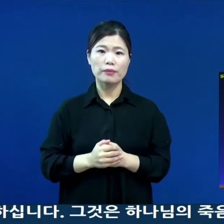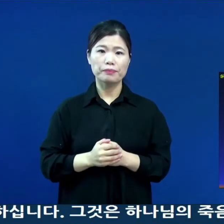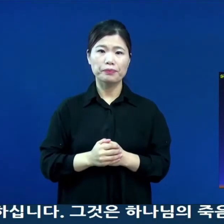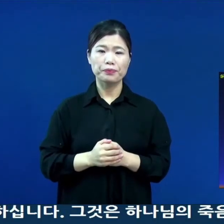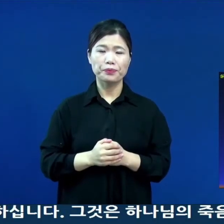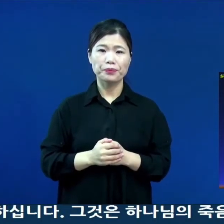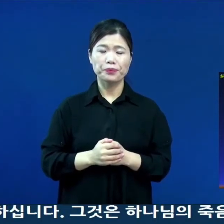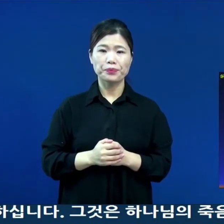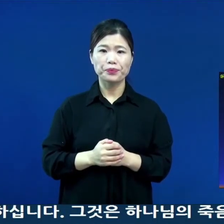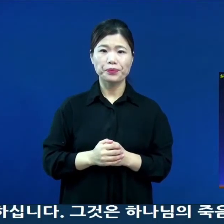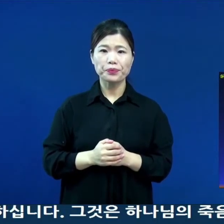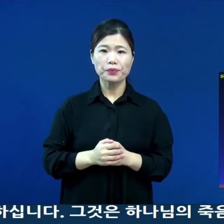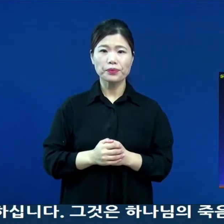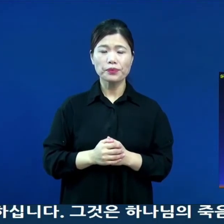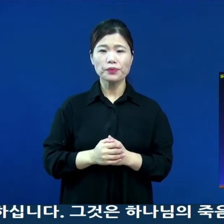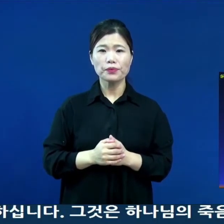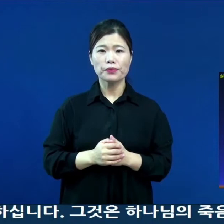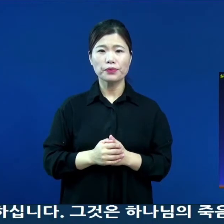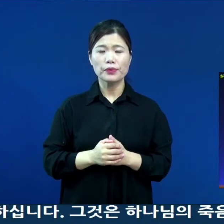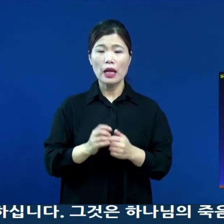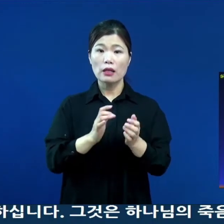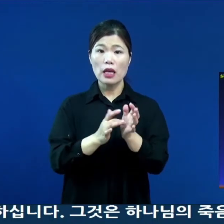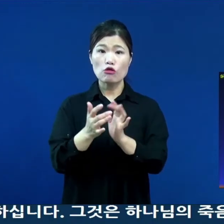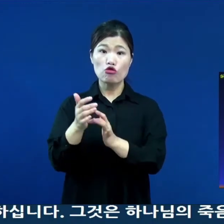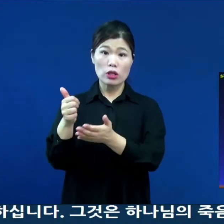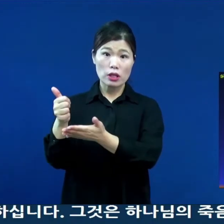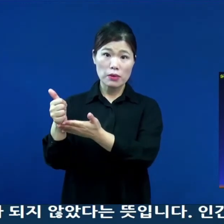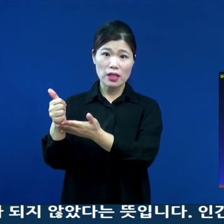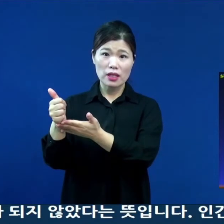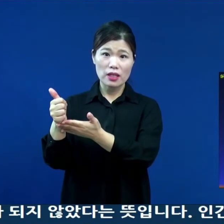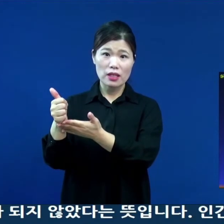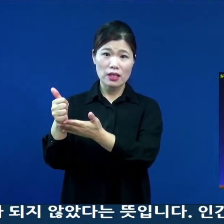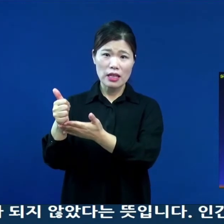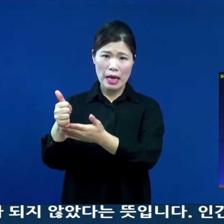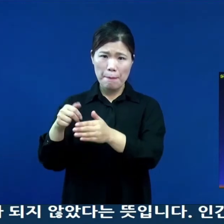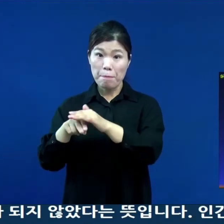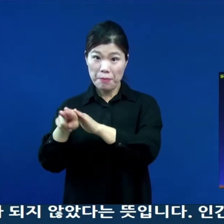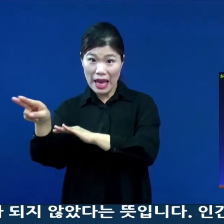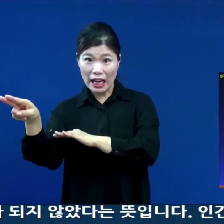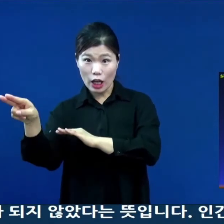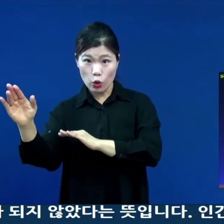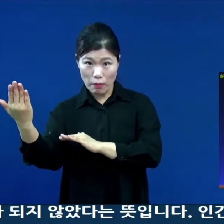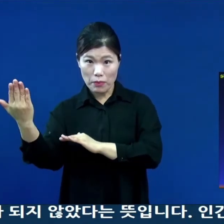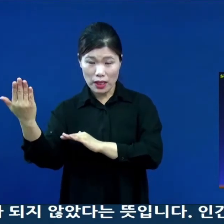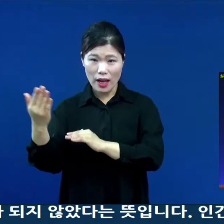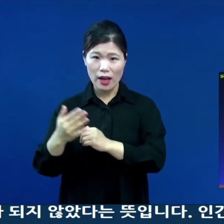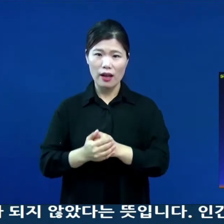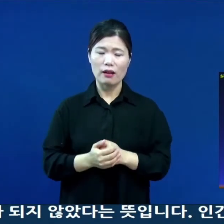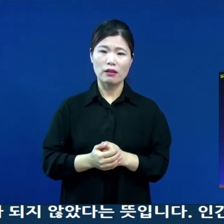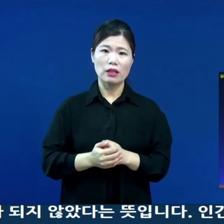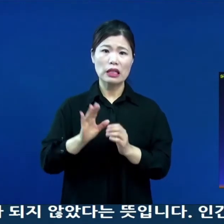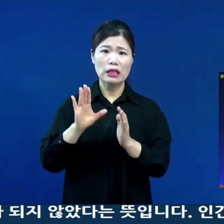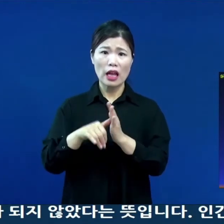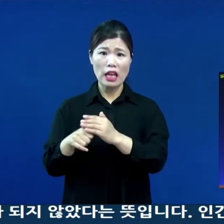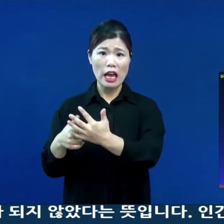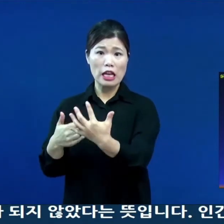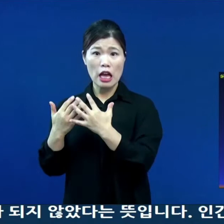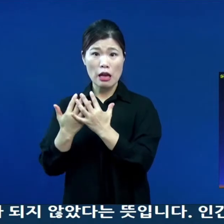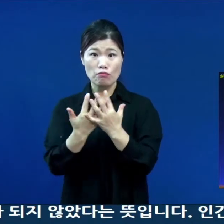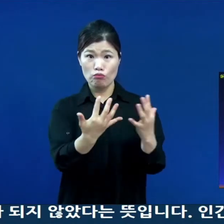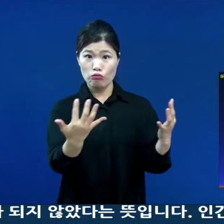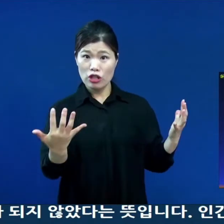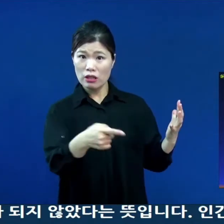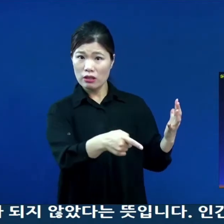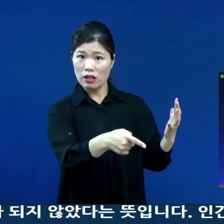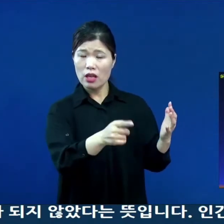빨리 지나갑니다. 예수님이 자기를 피하셨지 않습니까? 그런데 이 무리들이